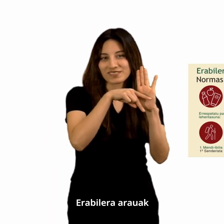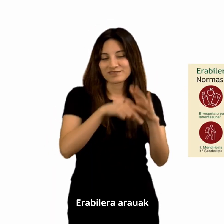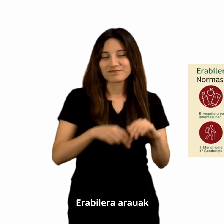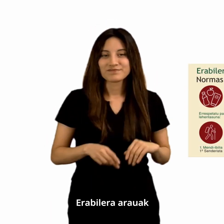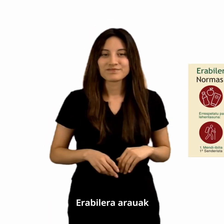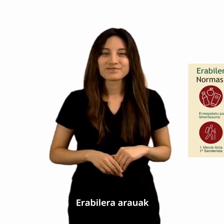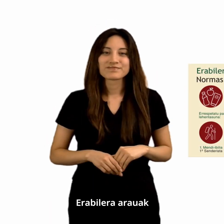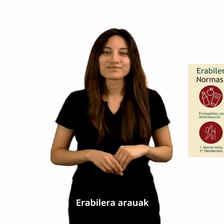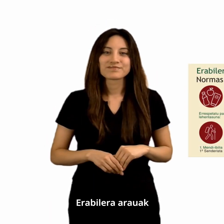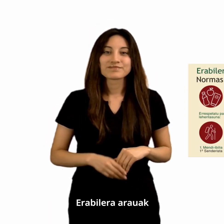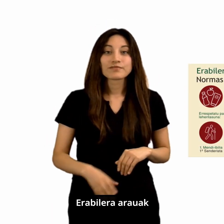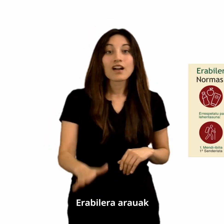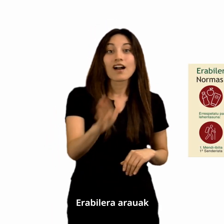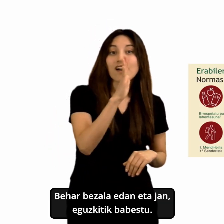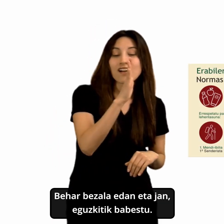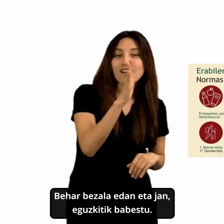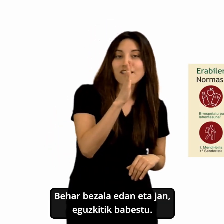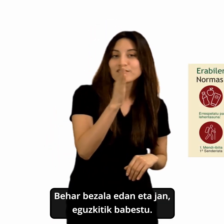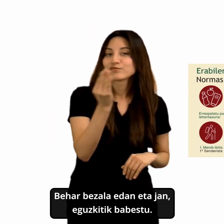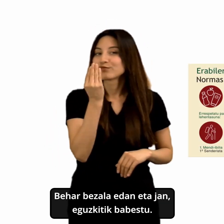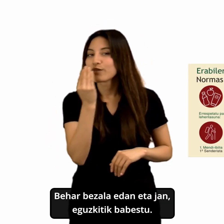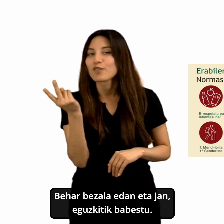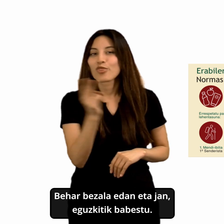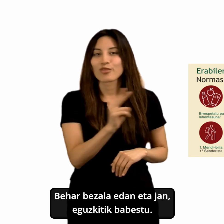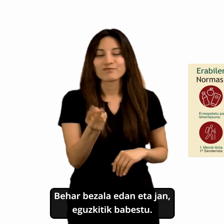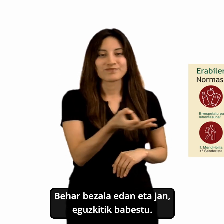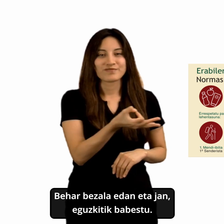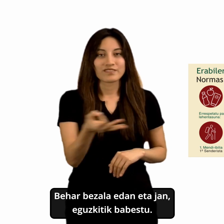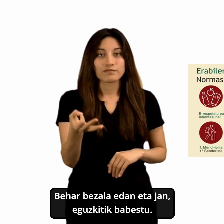Erabilera arauak. Behar bezala edan eta jan.